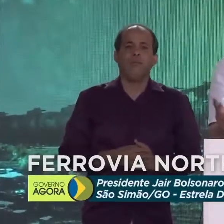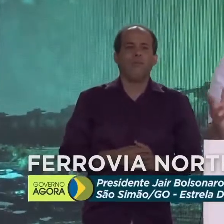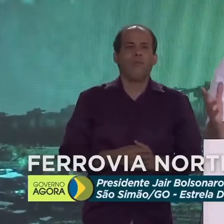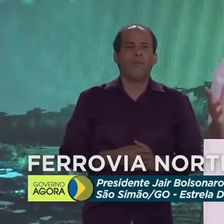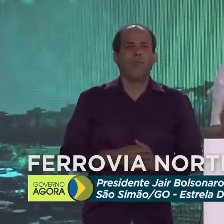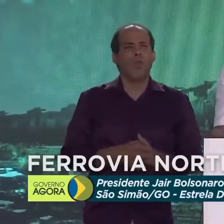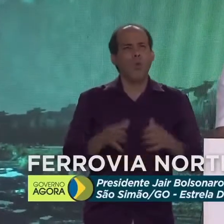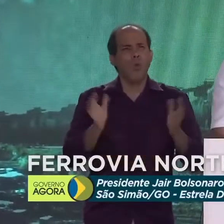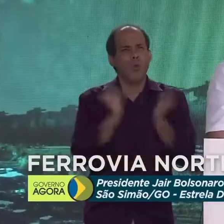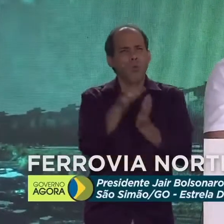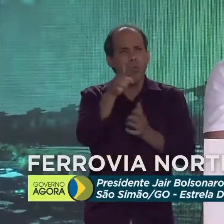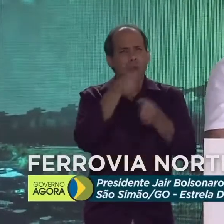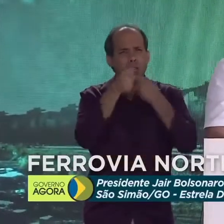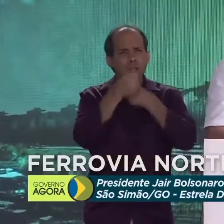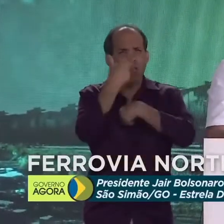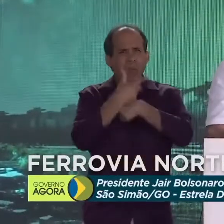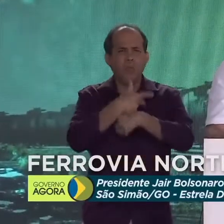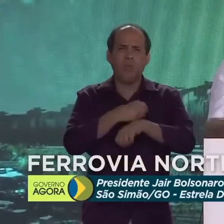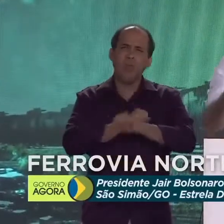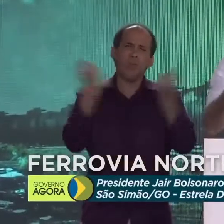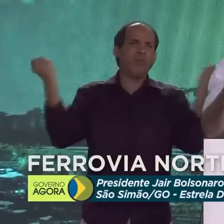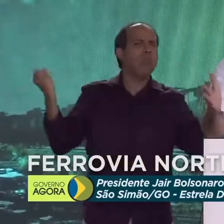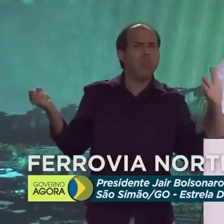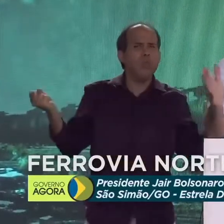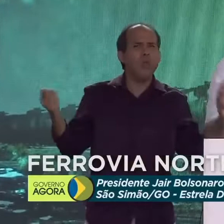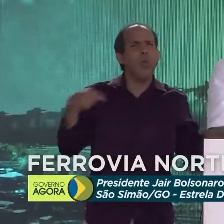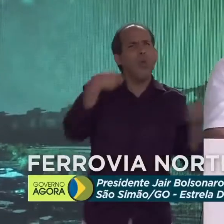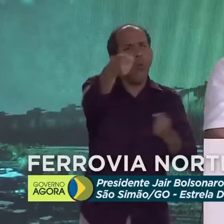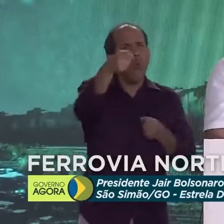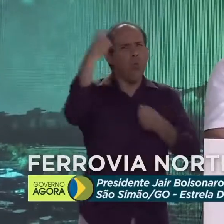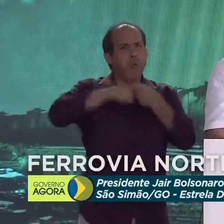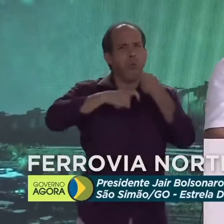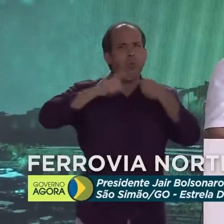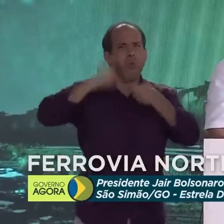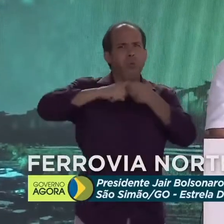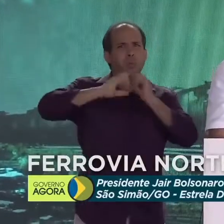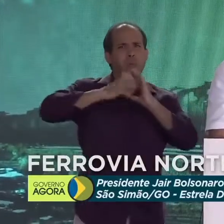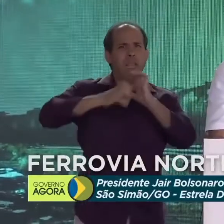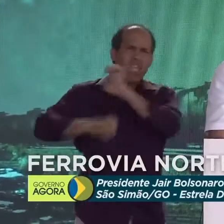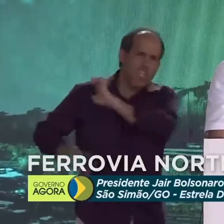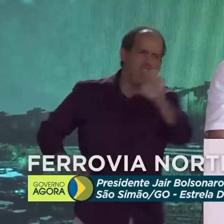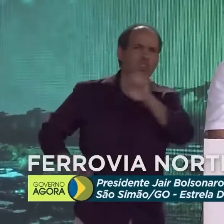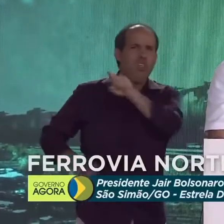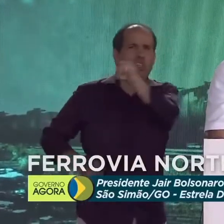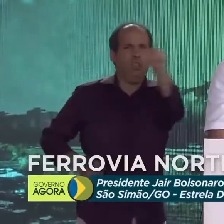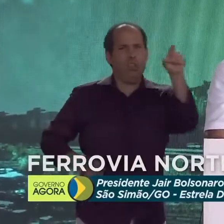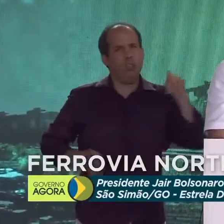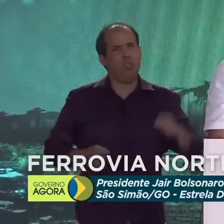Que imprensa é essa nossa, que transformou-se num partideco político de esquerda?